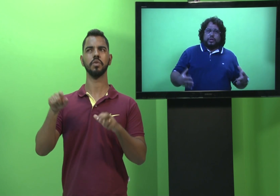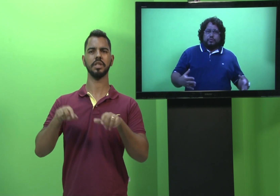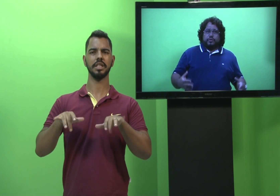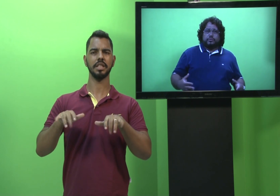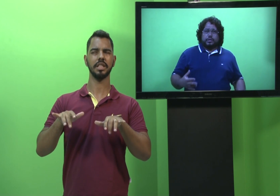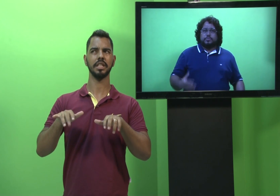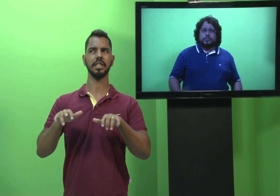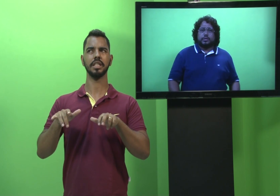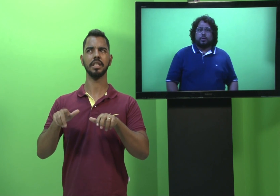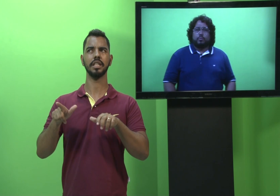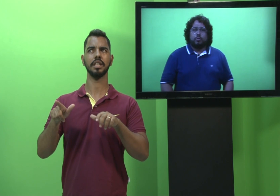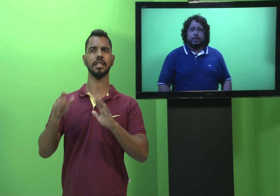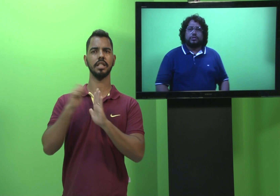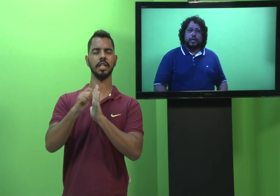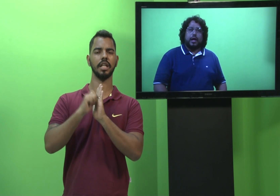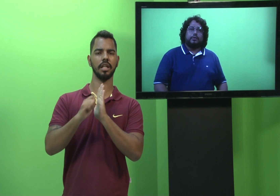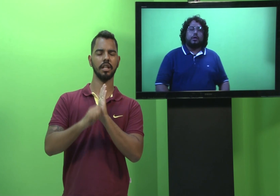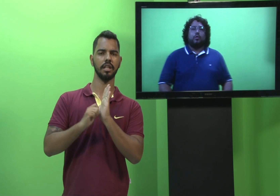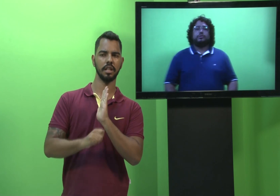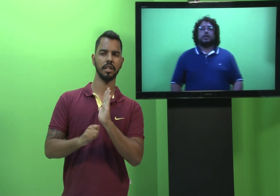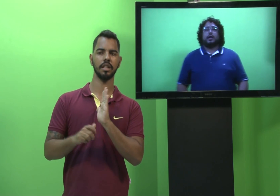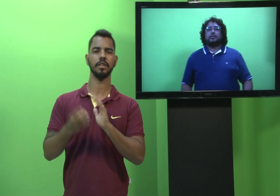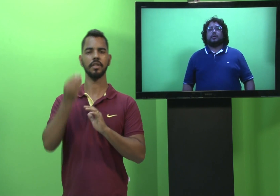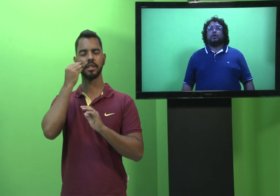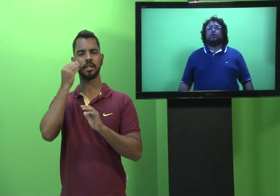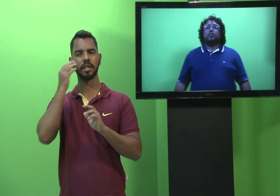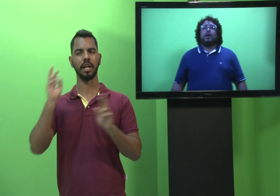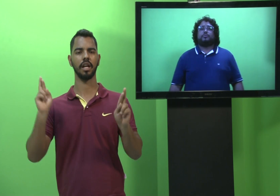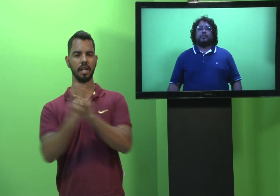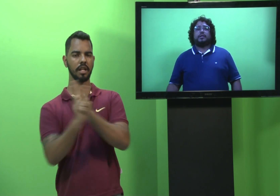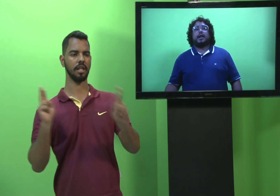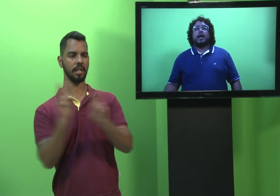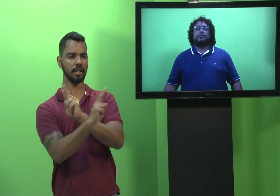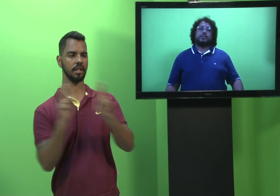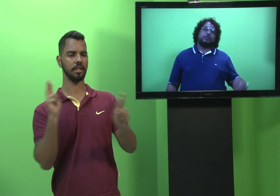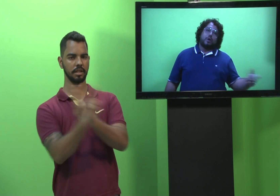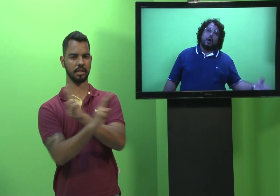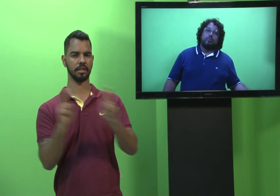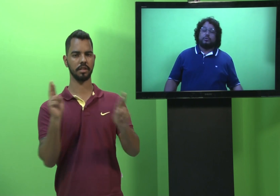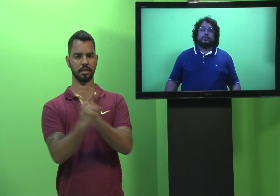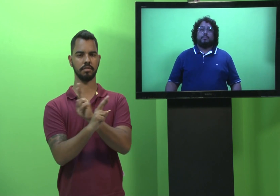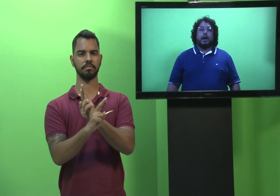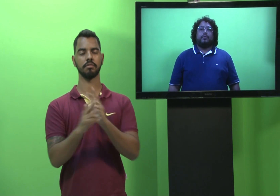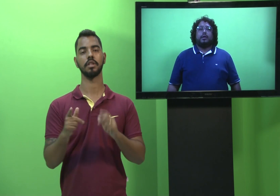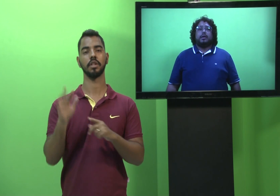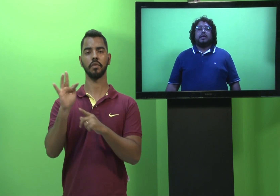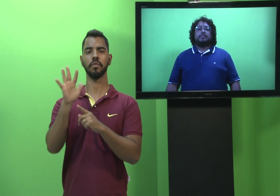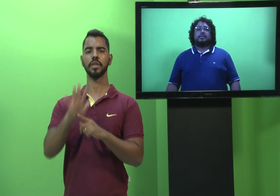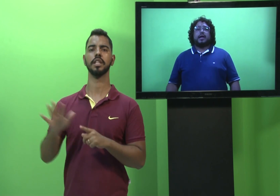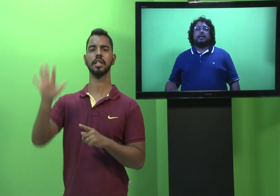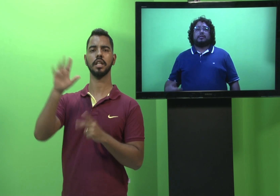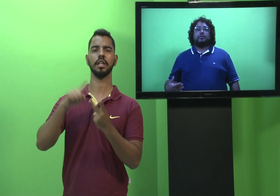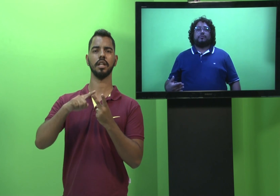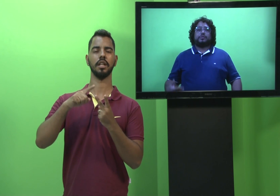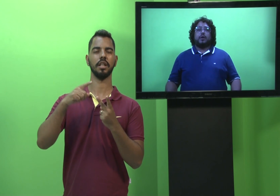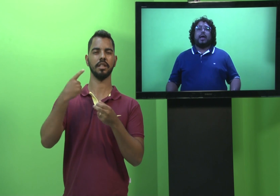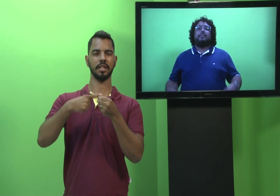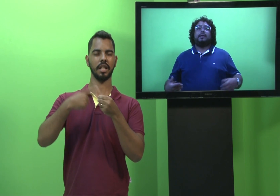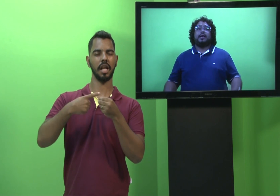do serviço na administração pública, direta ou indireta, no âmbito federal, estadual ou municipal, e assim a redação oficial é a